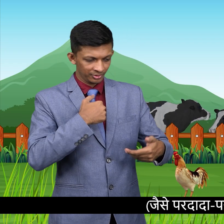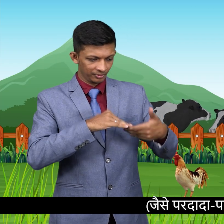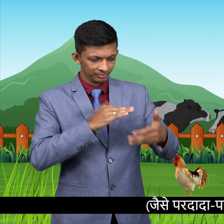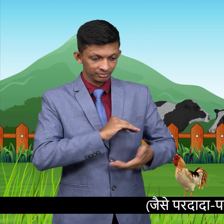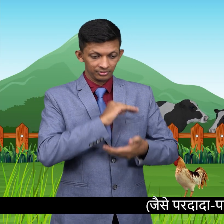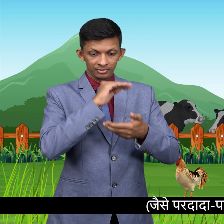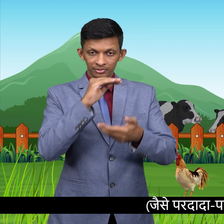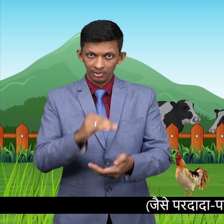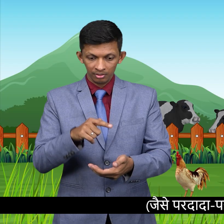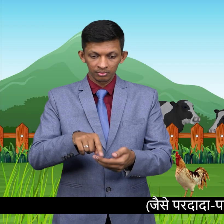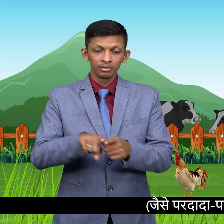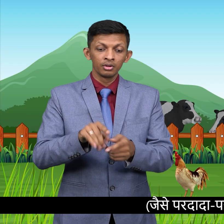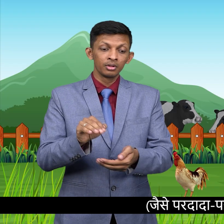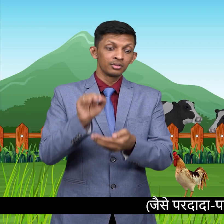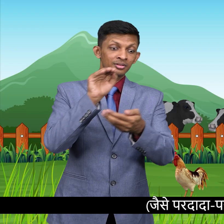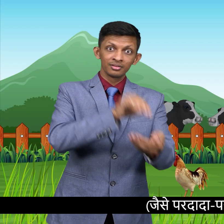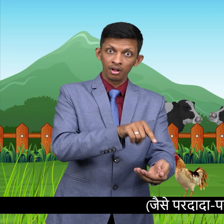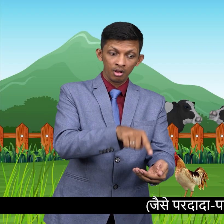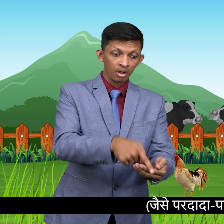लोग।